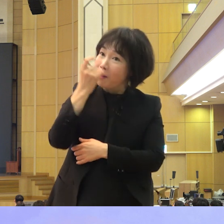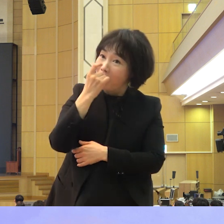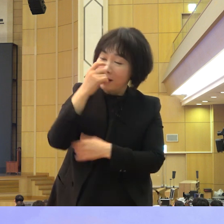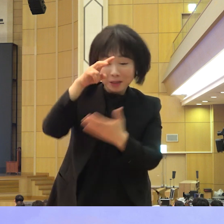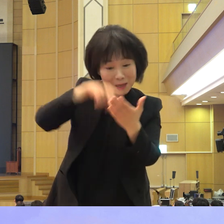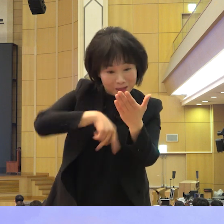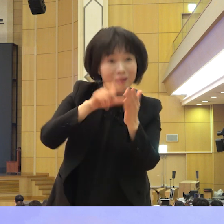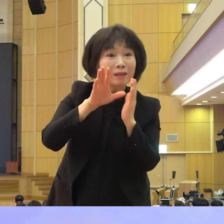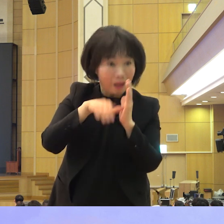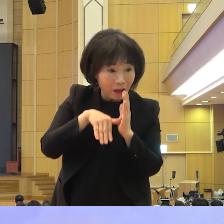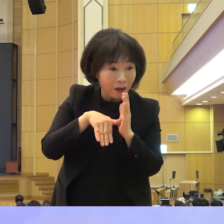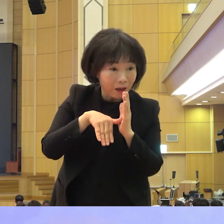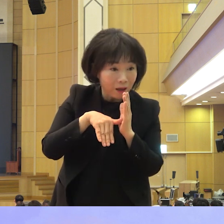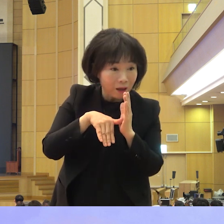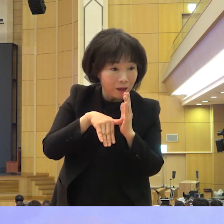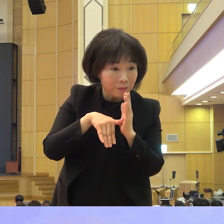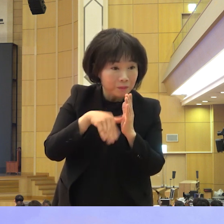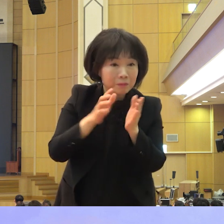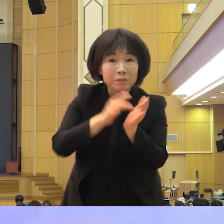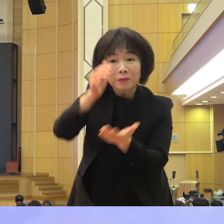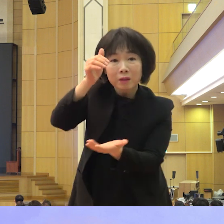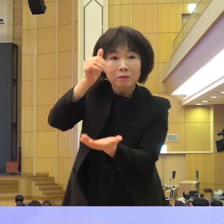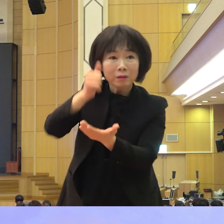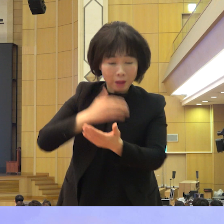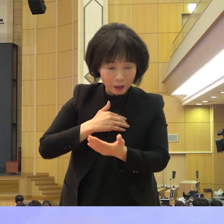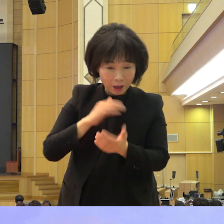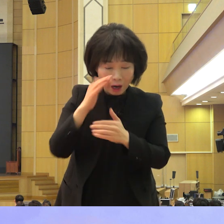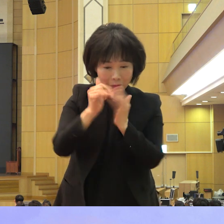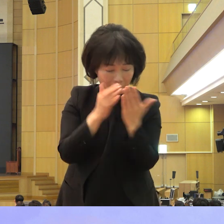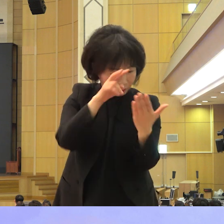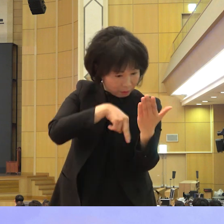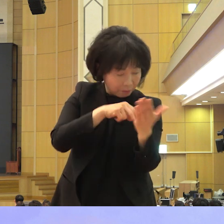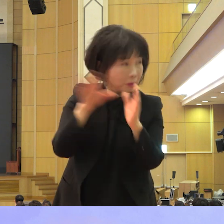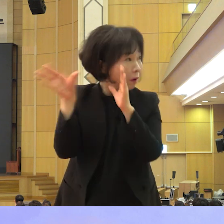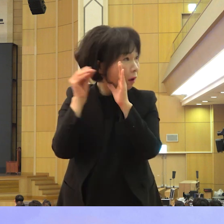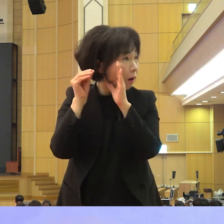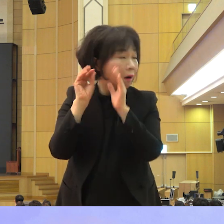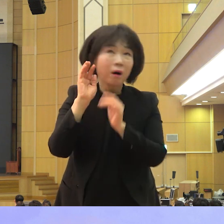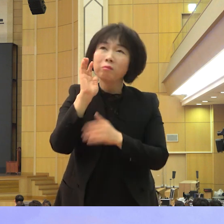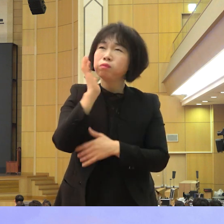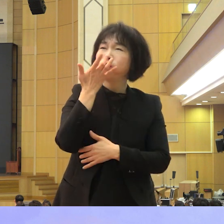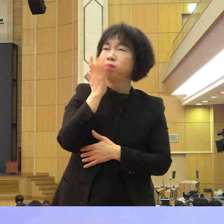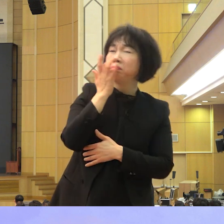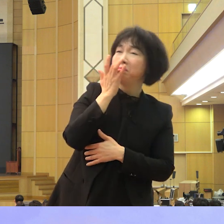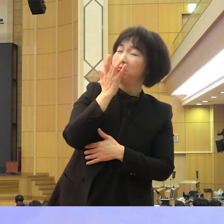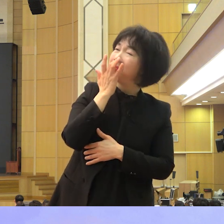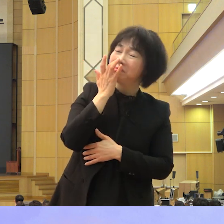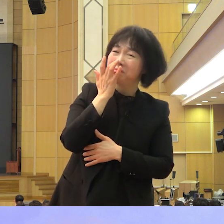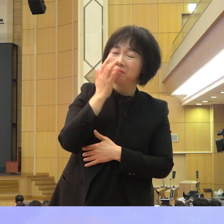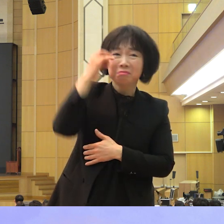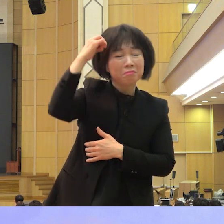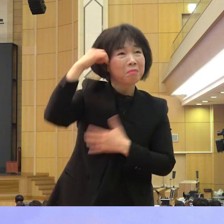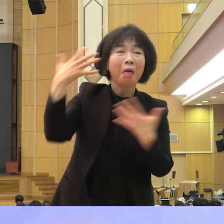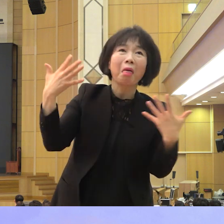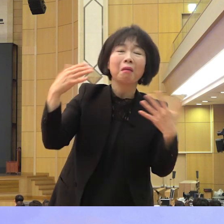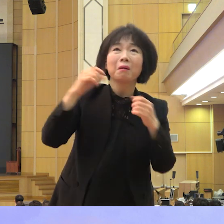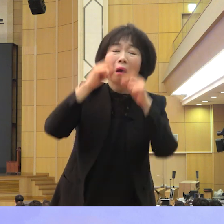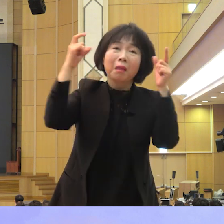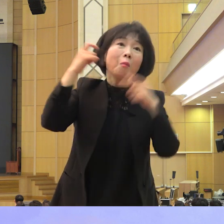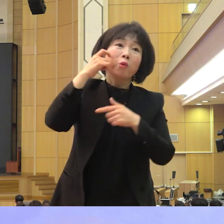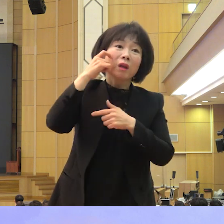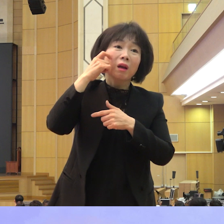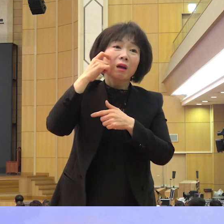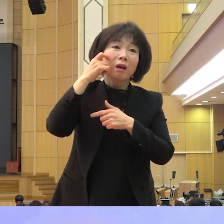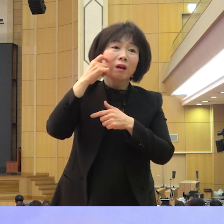보더라도 내가 그 말씀을 깨닫지 못하면 소용이 없는 것입니다. 하나님 말씀을 전하고 하나님 말씀을 들을 때